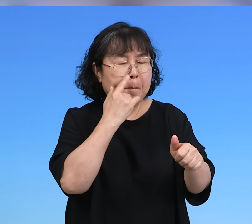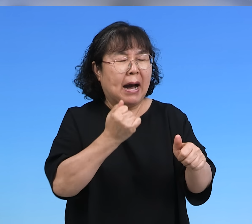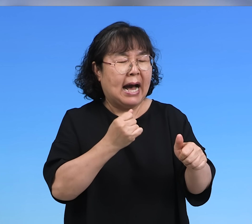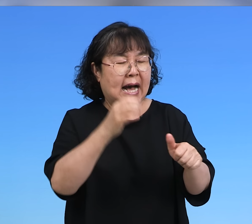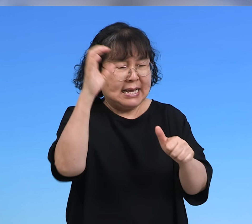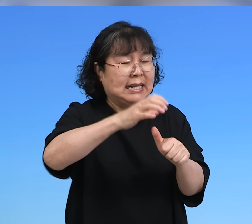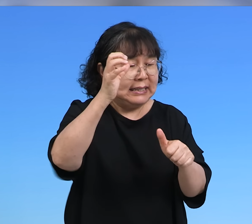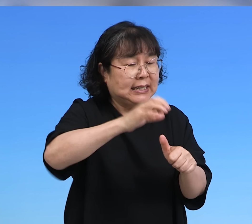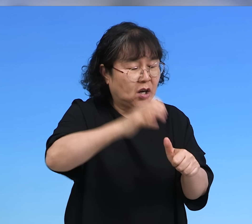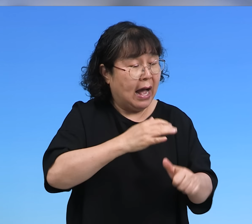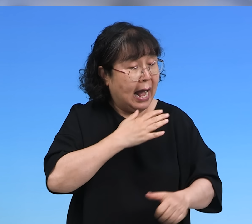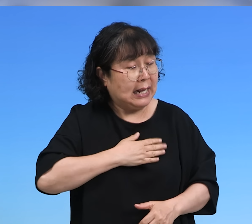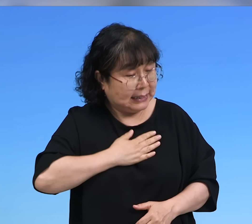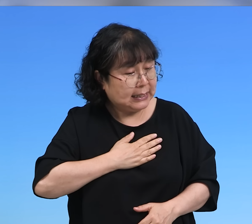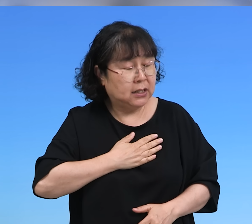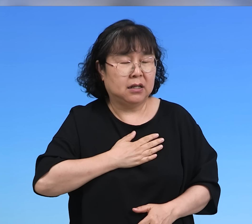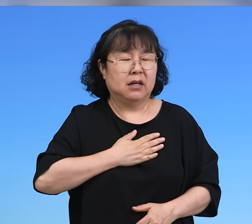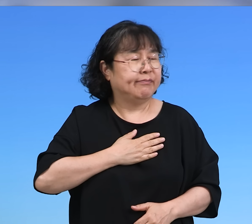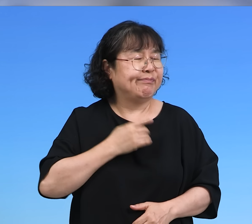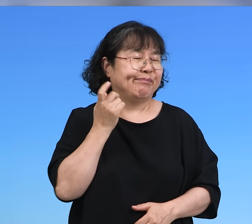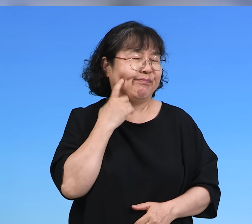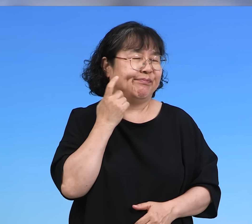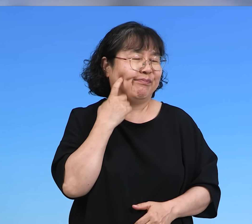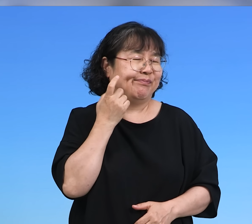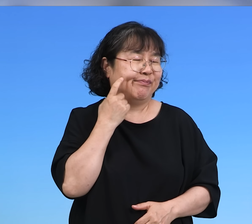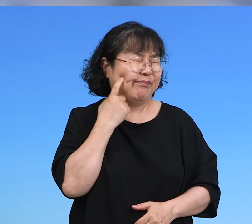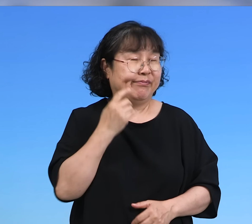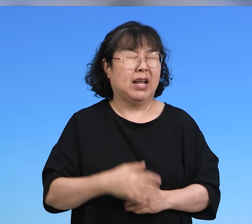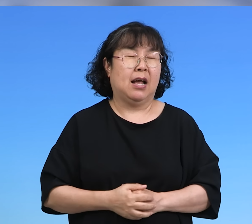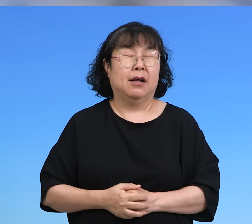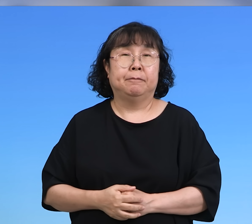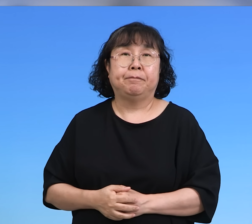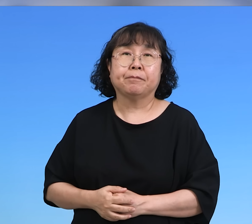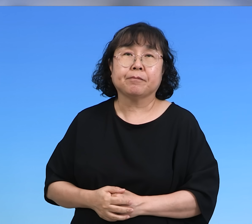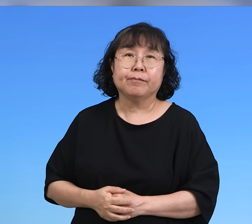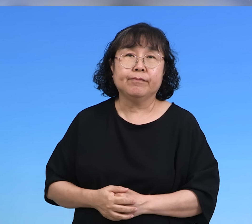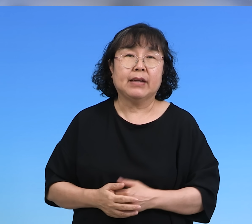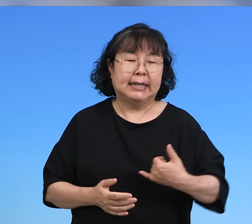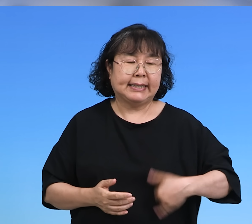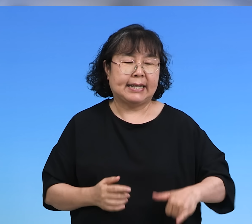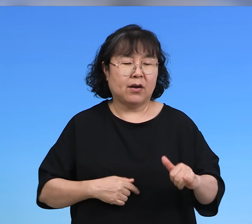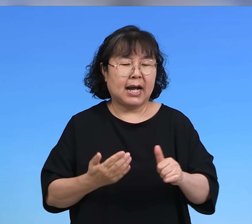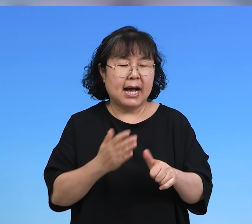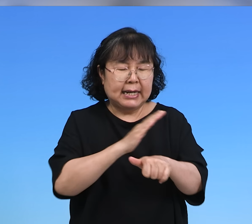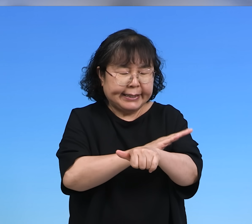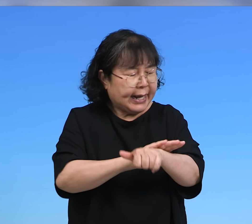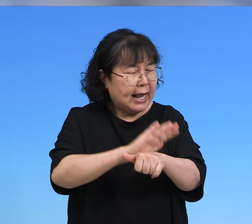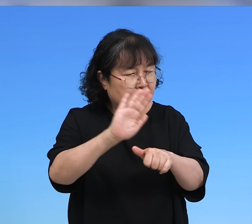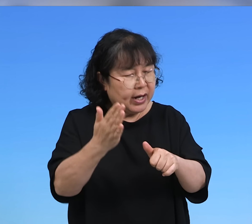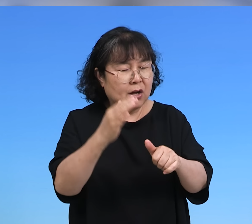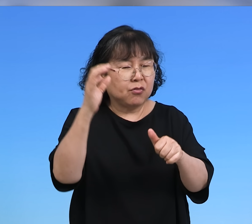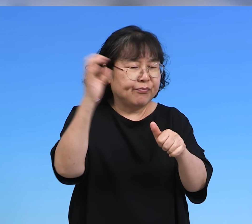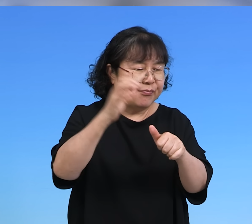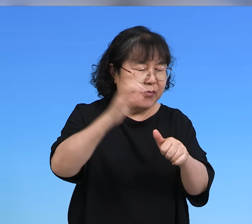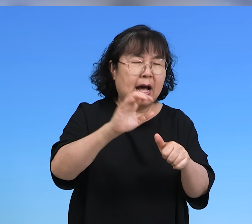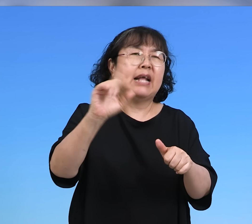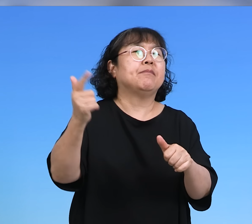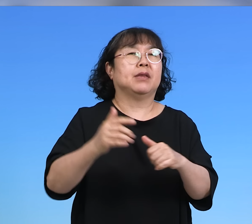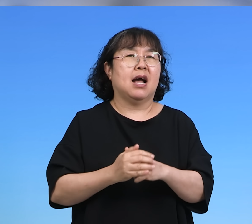이렇게 야단치는 거 알지? 여러분, 그건 거짓말이에요. 그 순간만큼은요, 잘되라고 한 게 아니라 혈기로 했습니다.